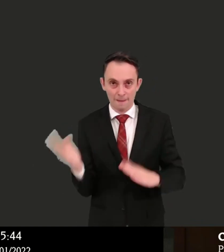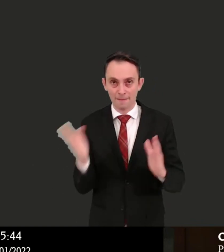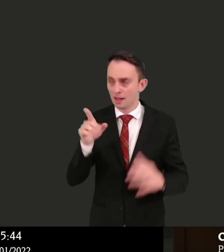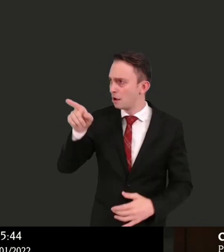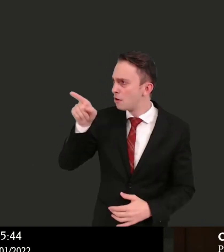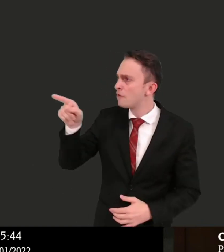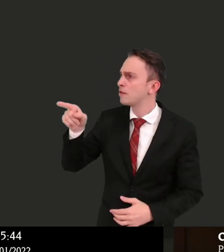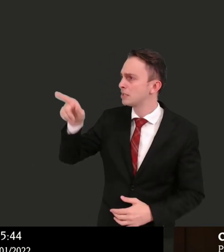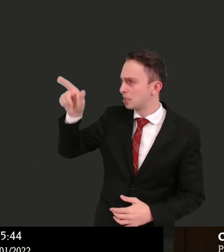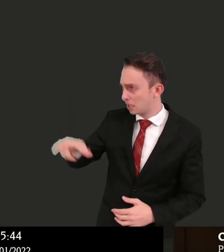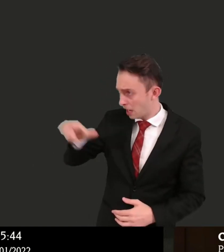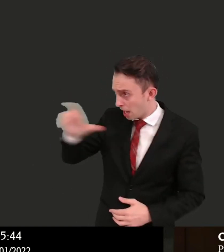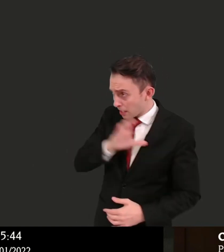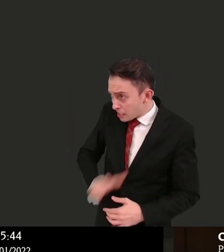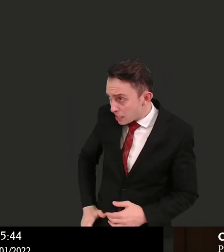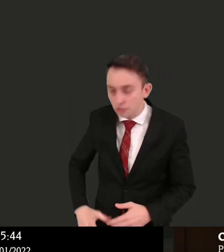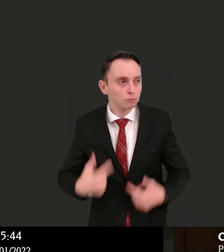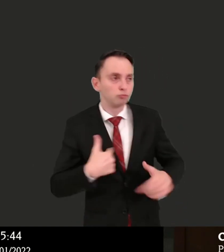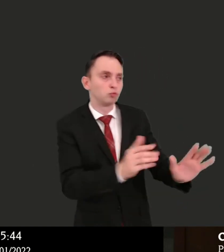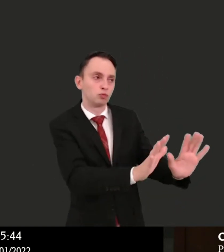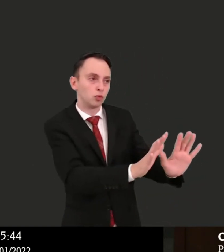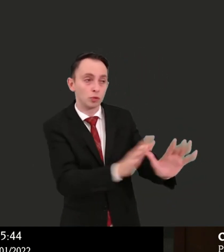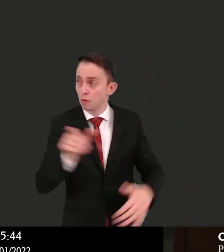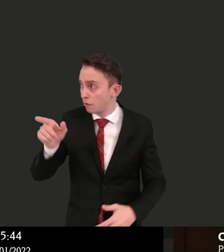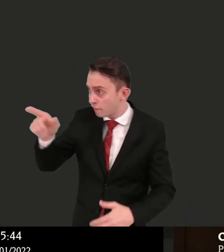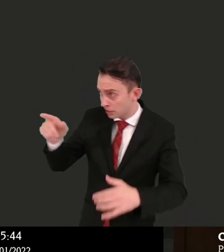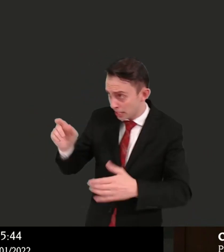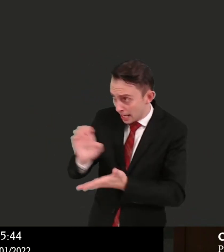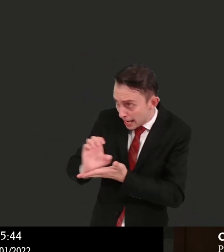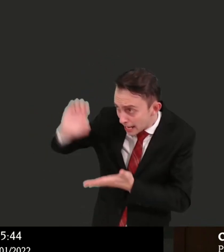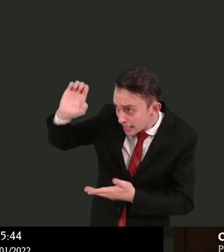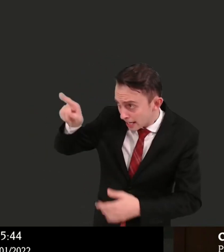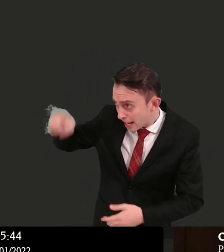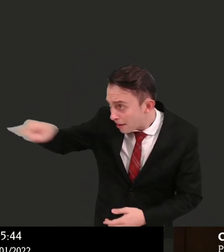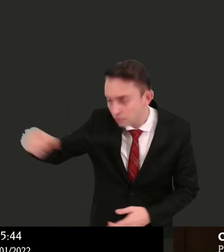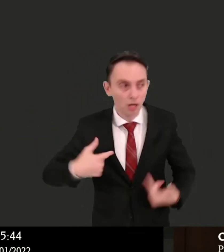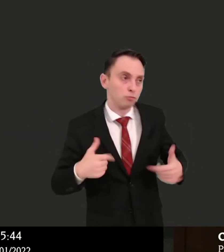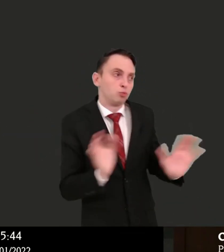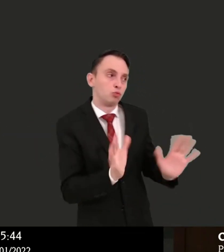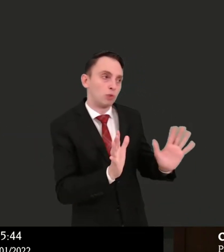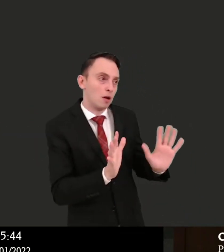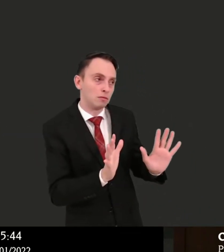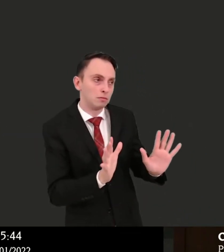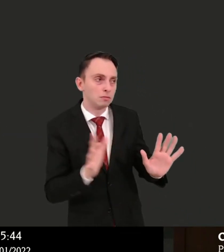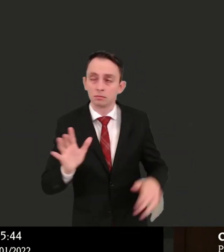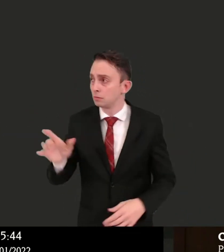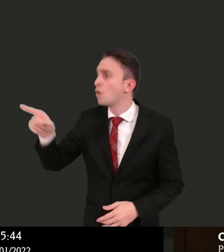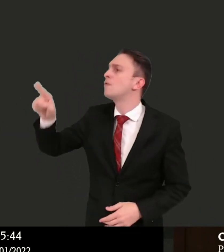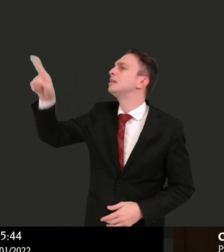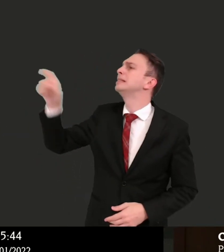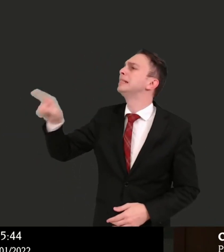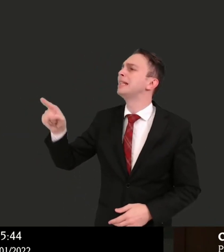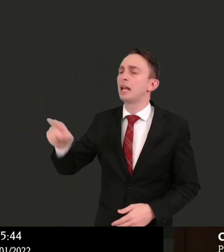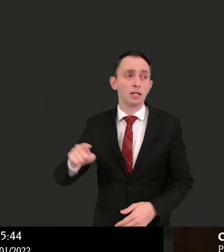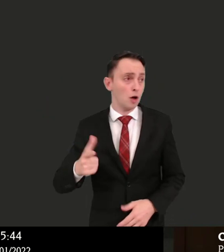Também não. Você é profeta? Eu não sou nada. Quem que você é? Eu sou uma voz que clama pelo deserto.